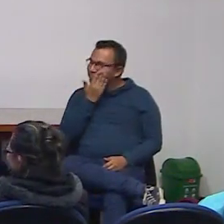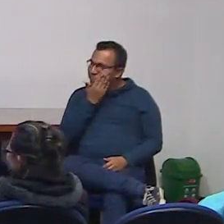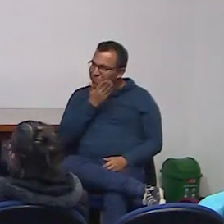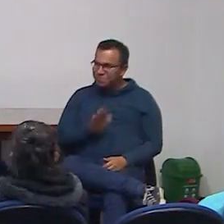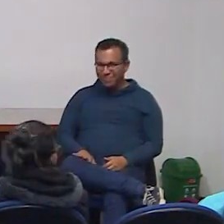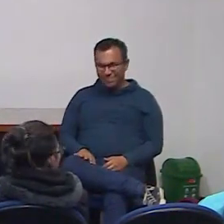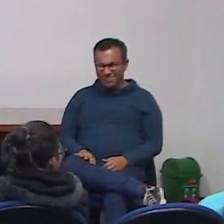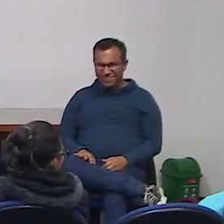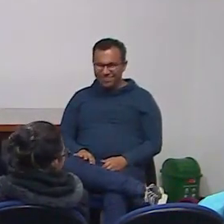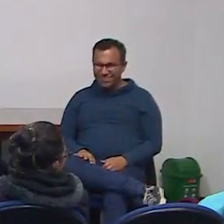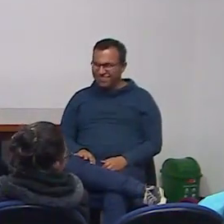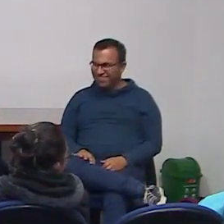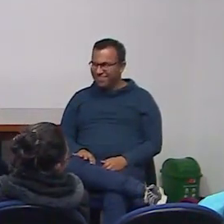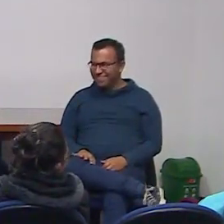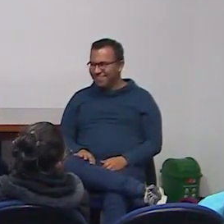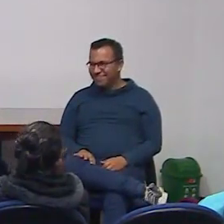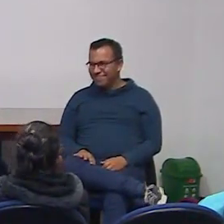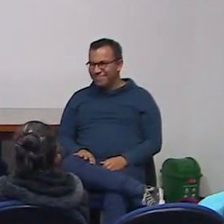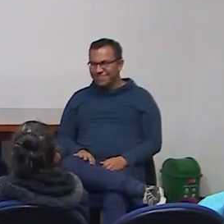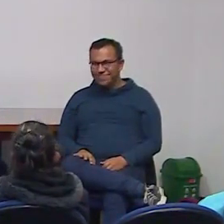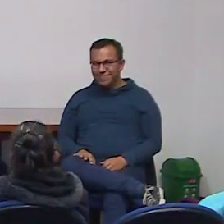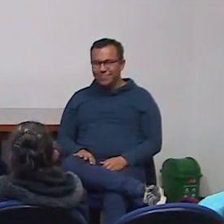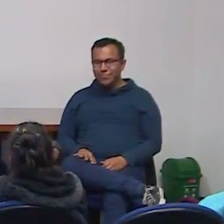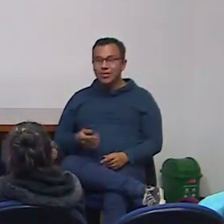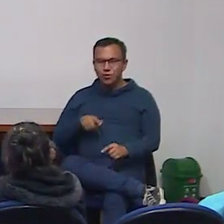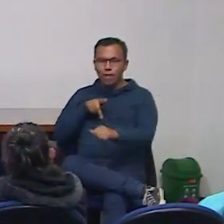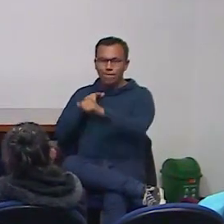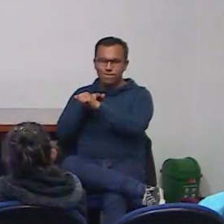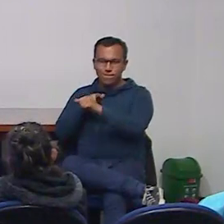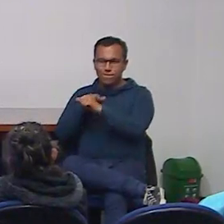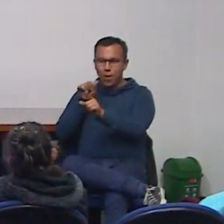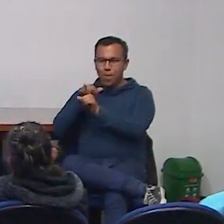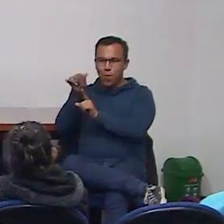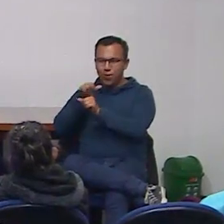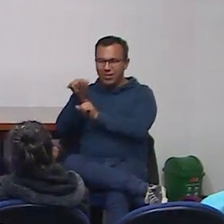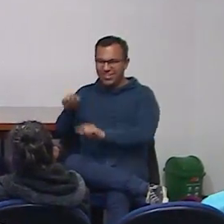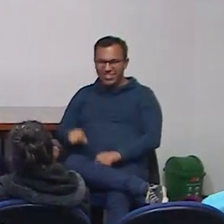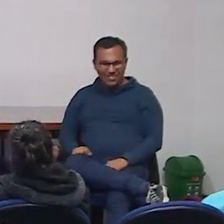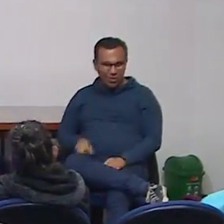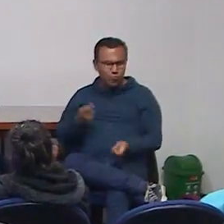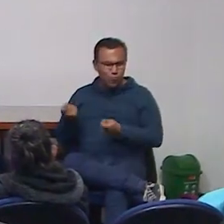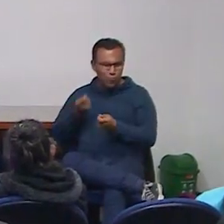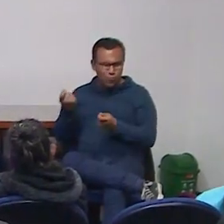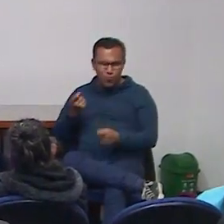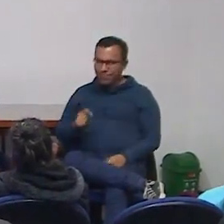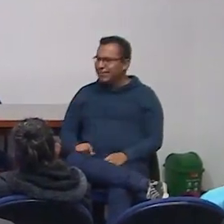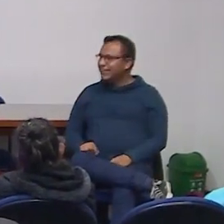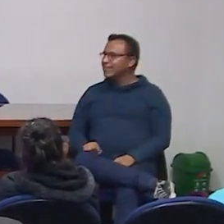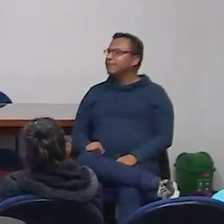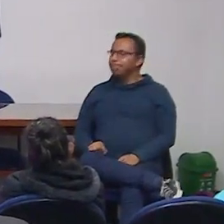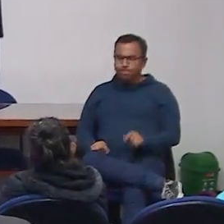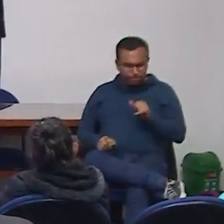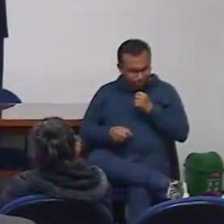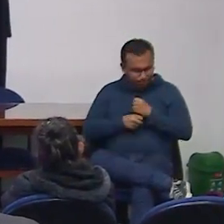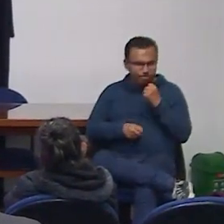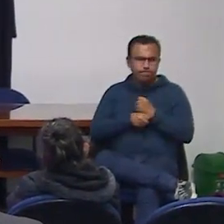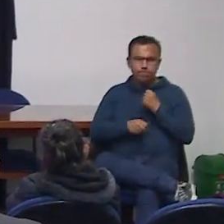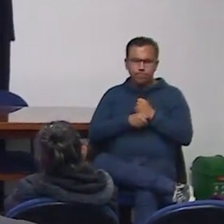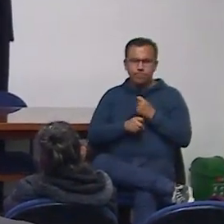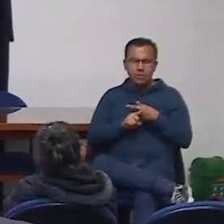también sí eh que le hago a jul s entonces realmente es eso sí el rol es muy importante pero el trabajo